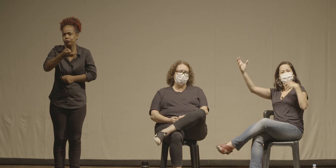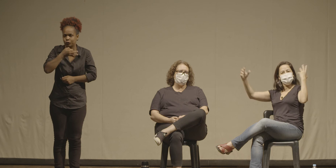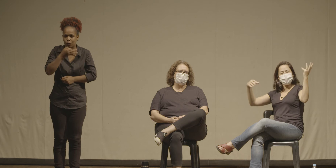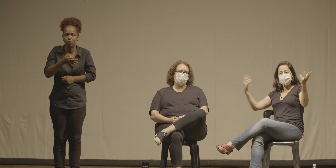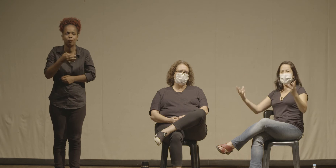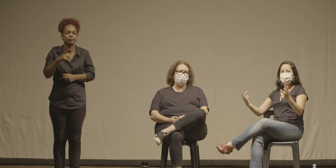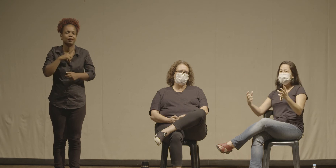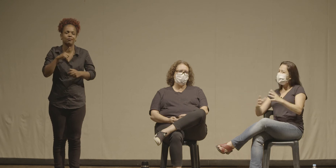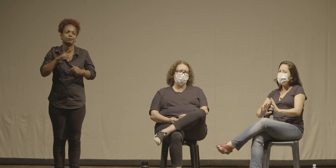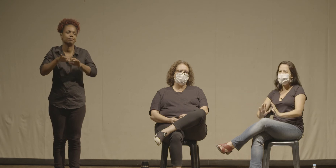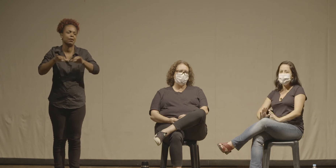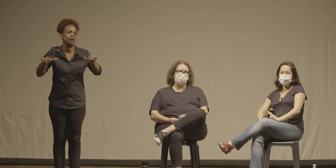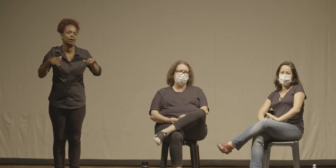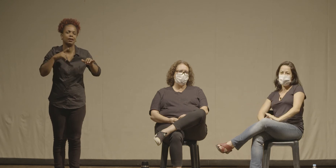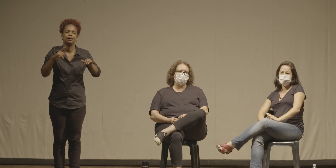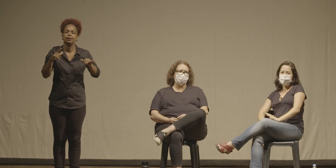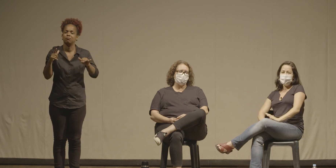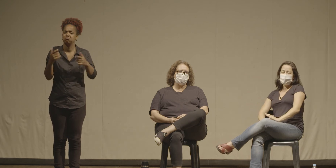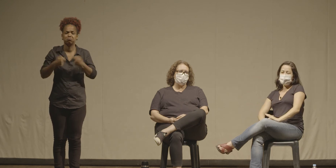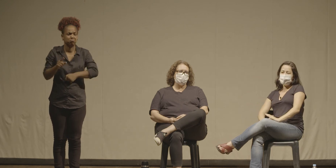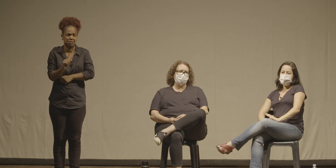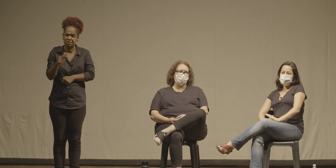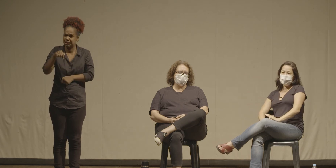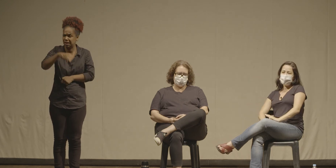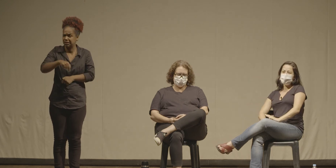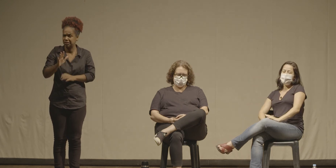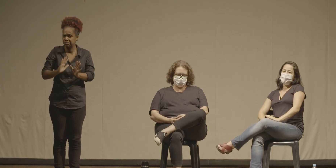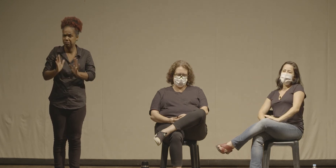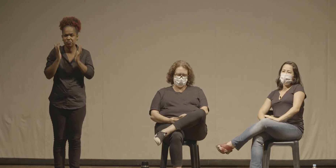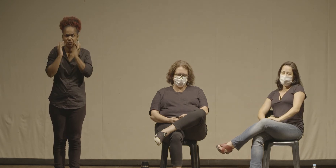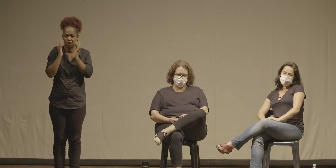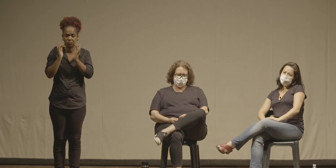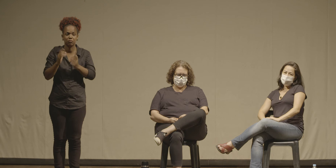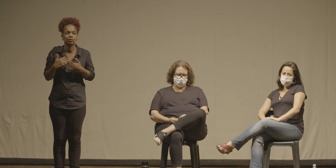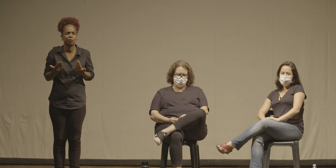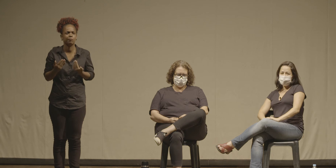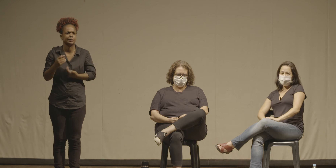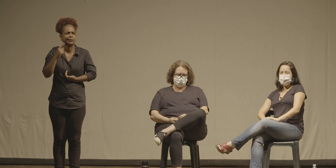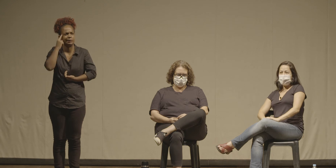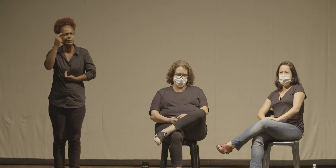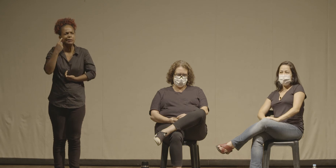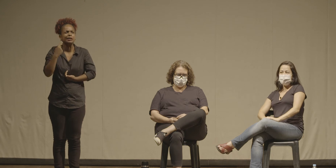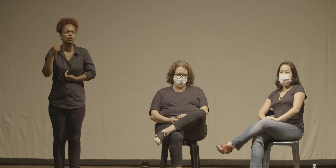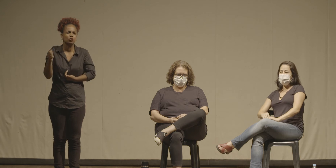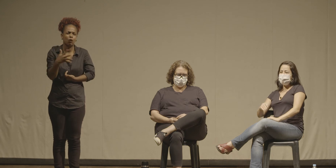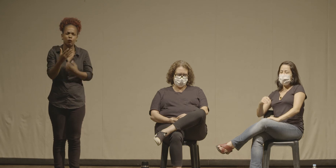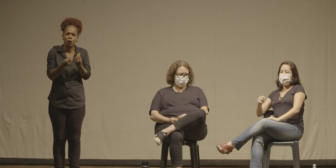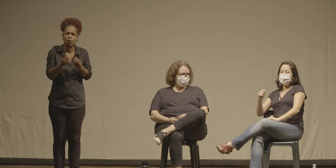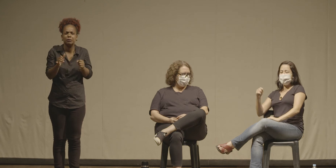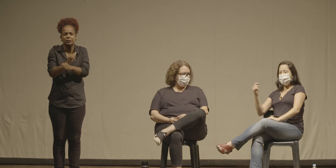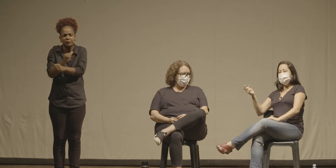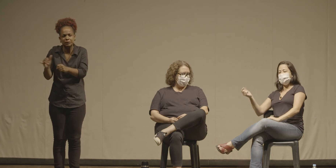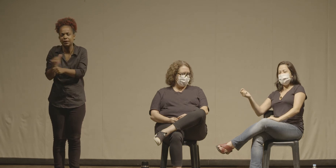que tem que ser separado, não tem essa necessidade. Então, é pensar novas alternativas.